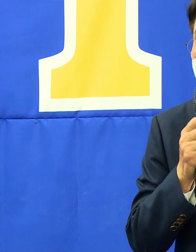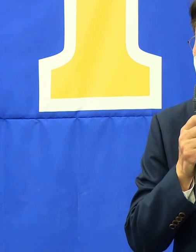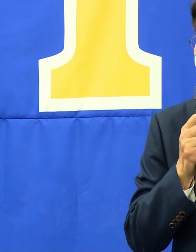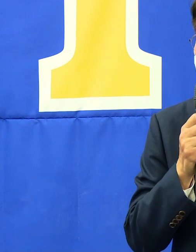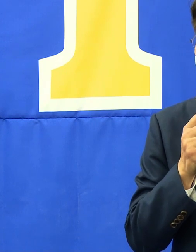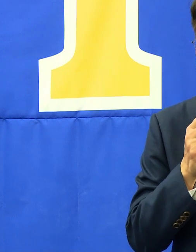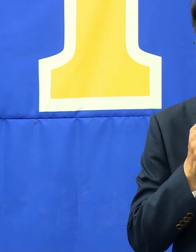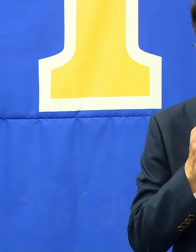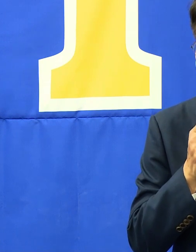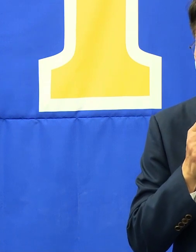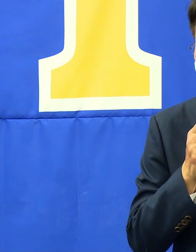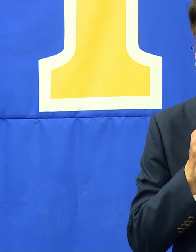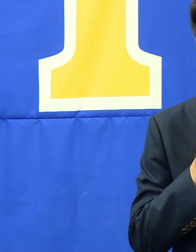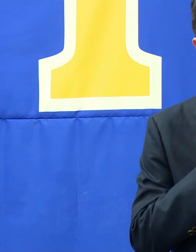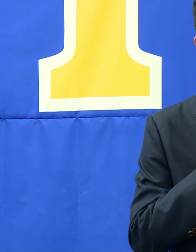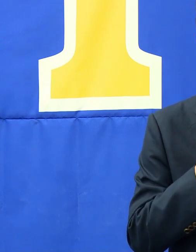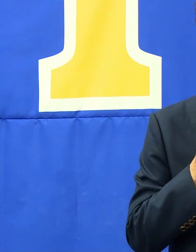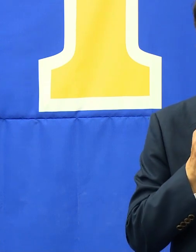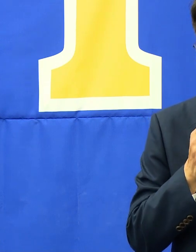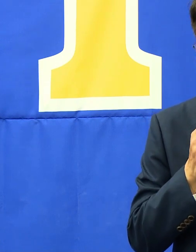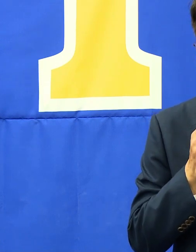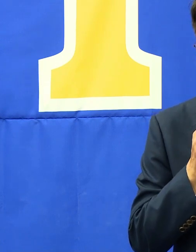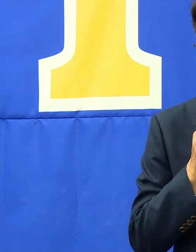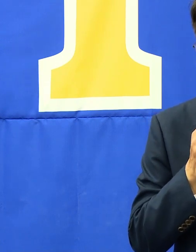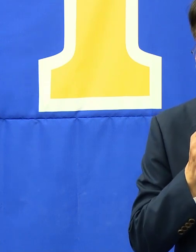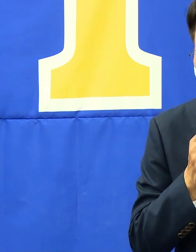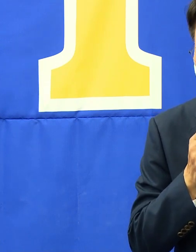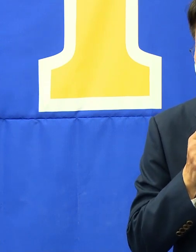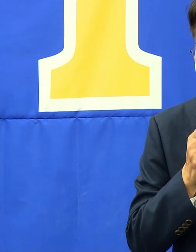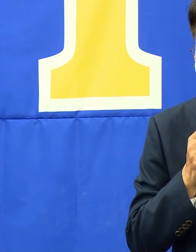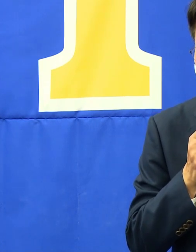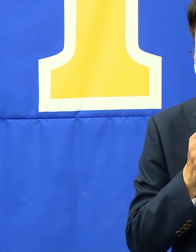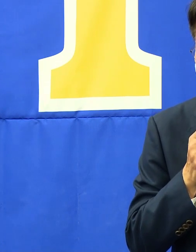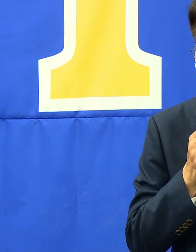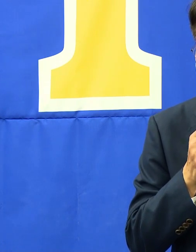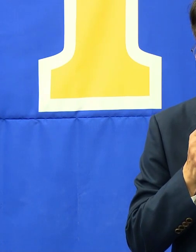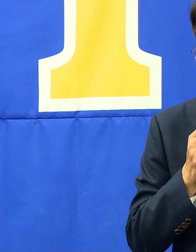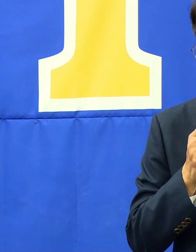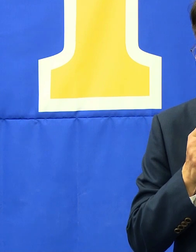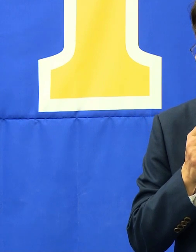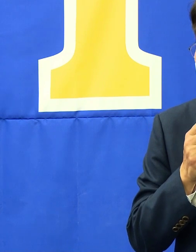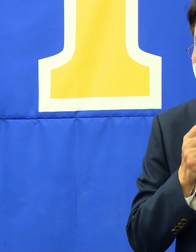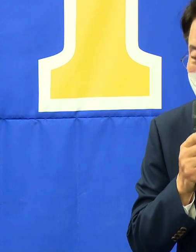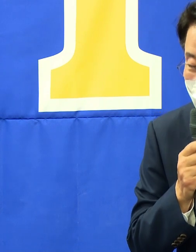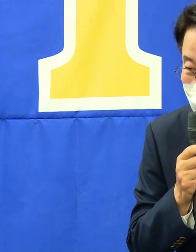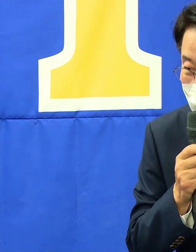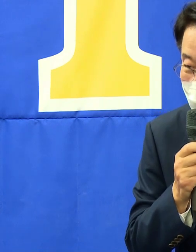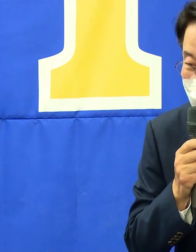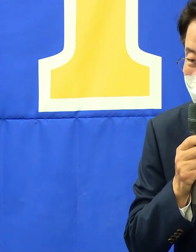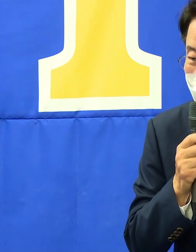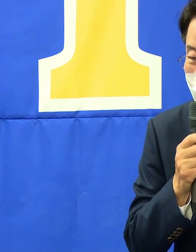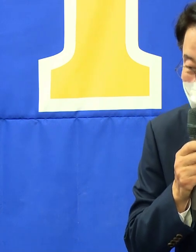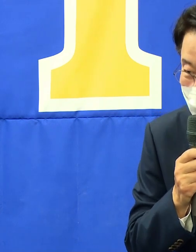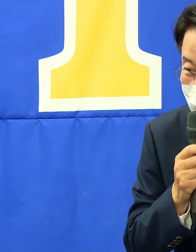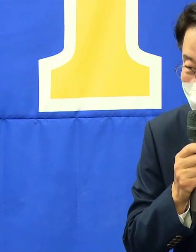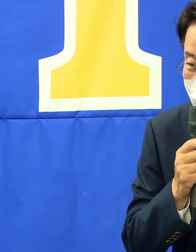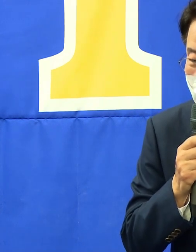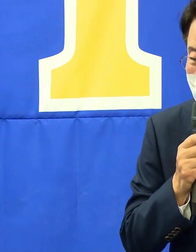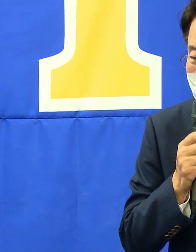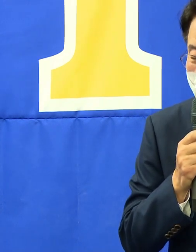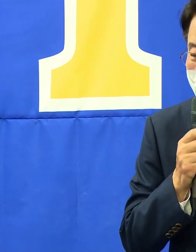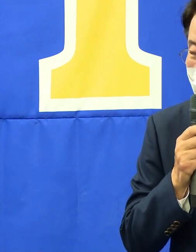꽉 채워주셨어요. 아이들이 틈없이 또 우리 지역사회의 큰 어른 여러분들 선배님들도 와주셨고 특히나 조병든 시장님